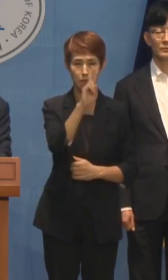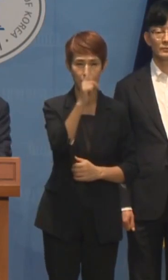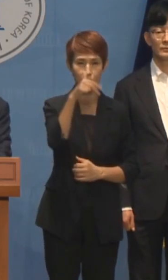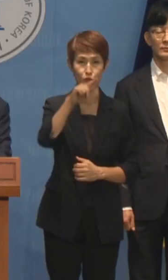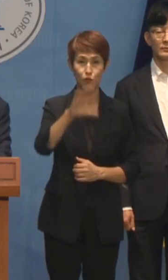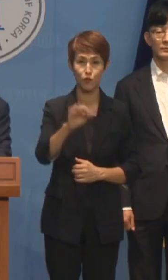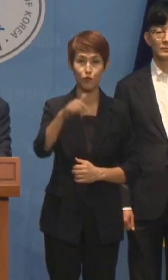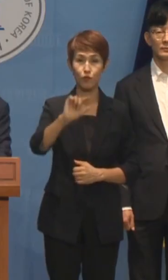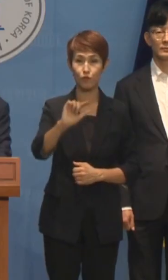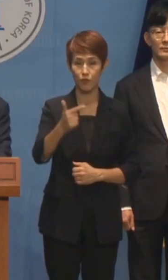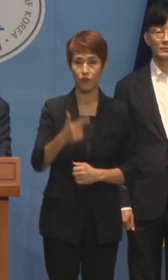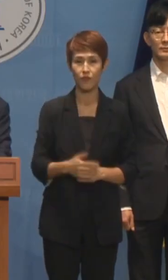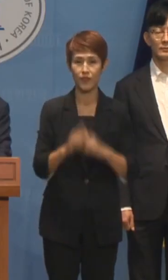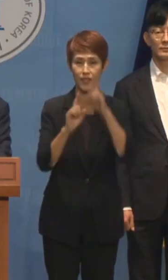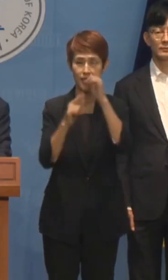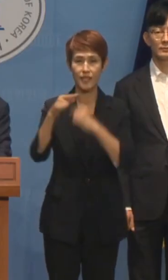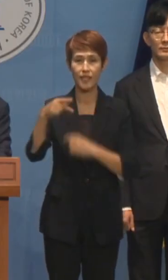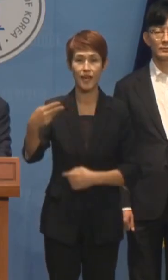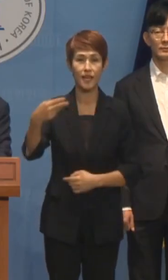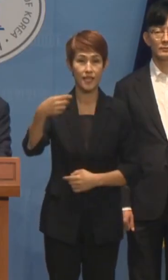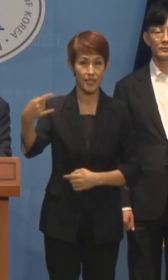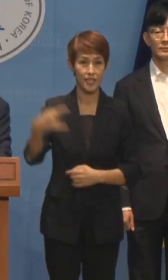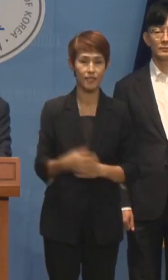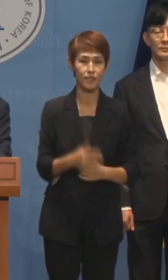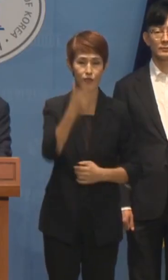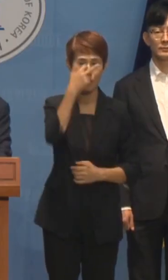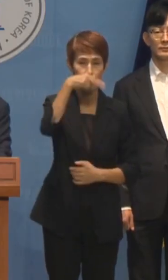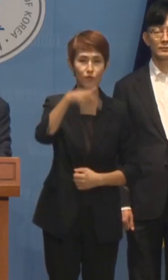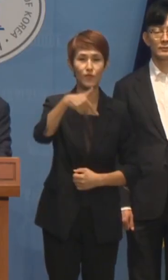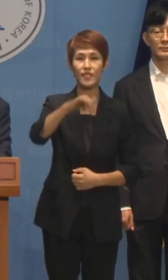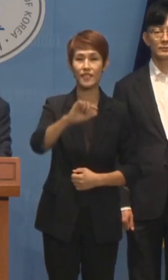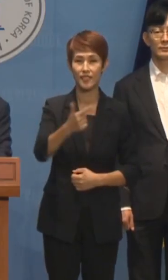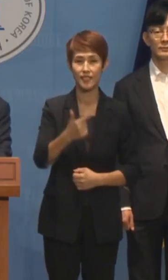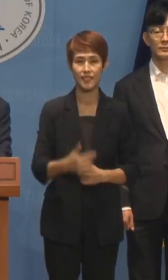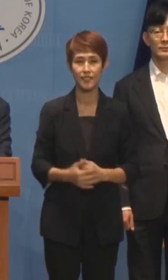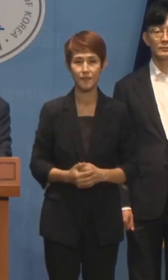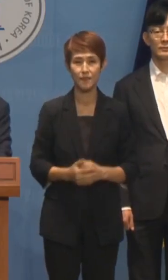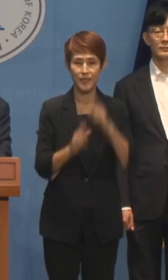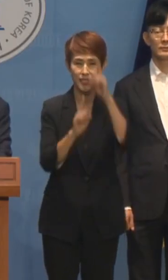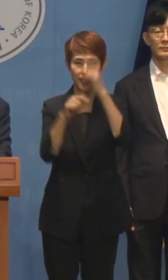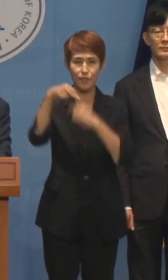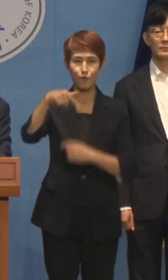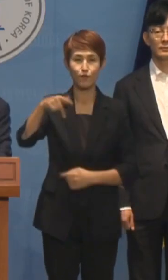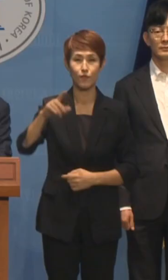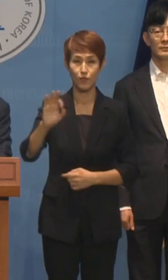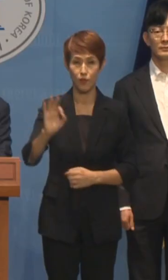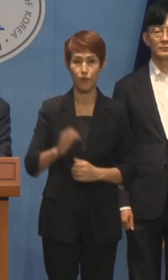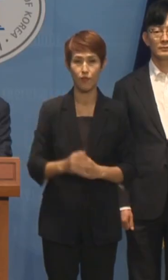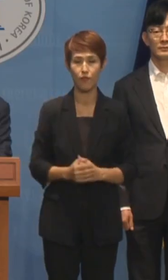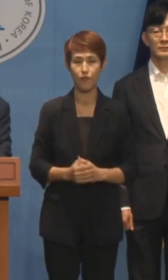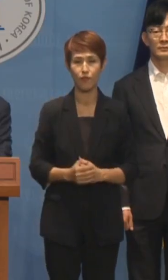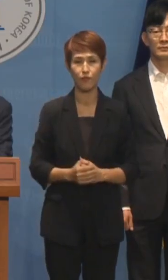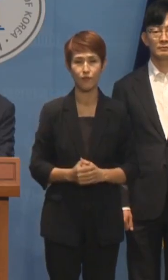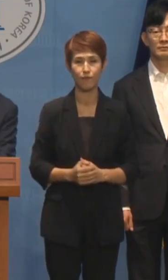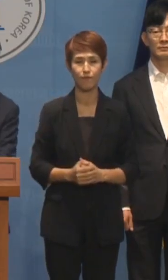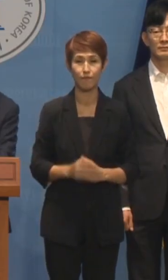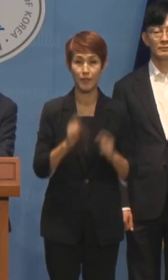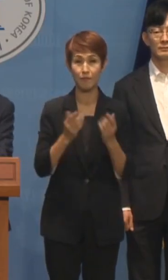박충권, 이다리, 최수진, 이수정,